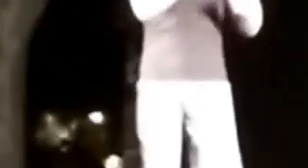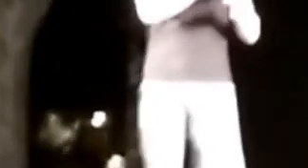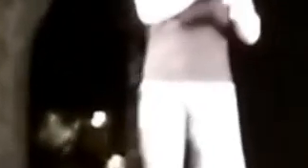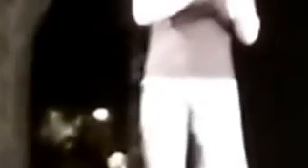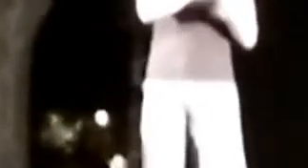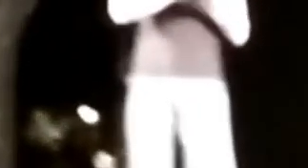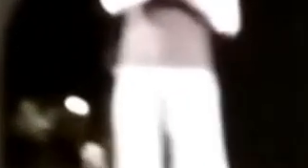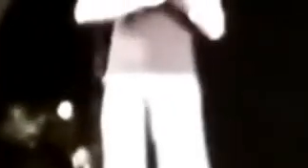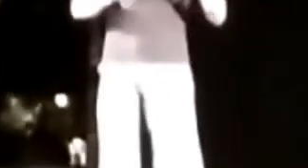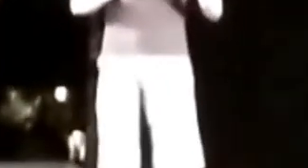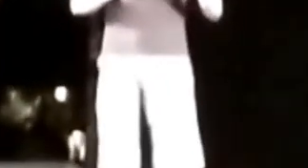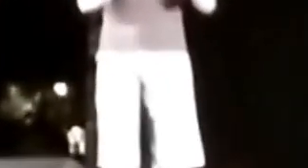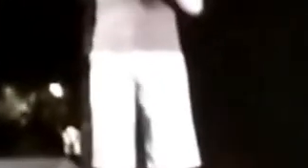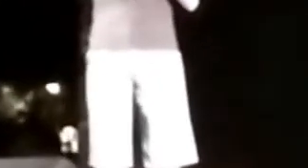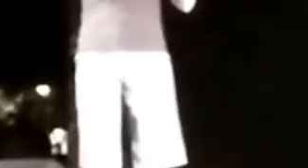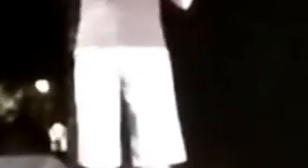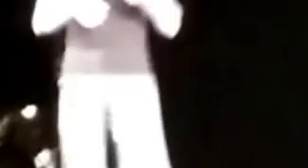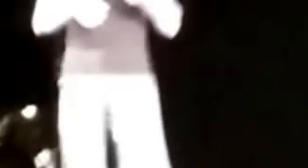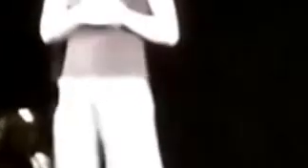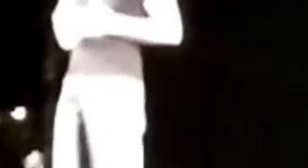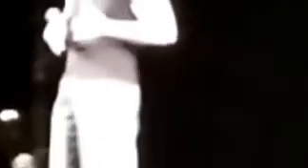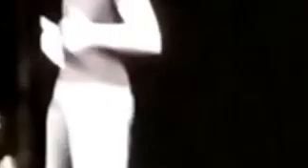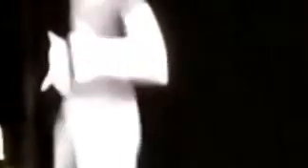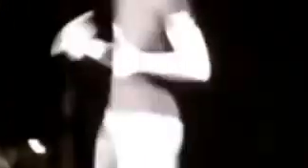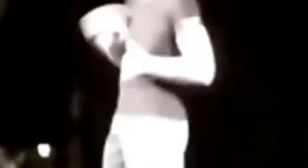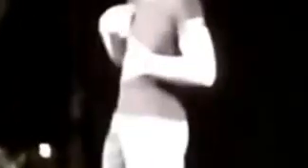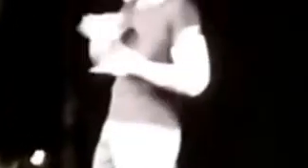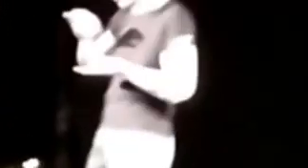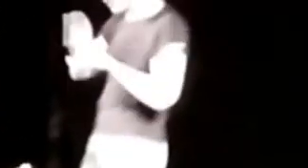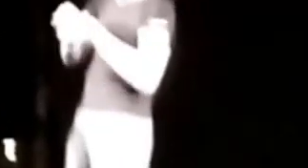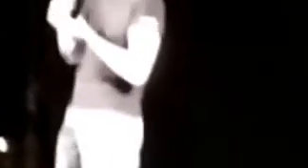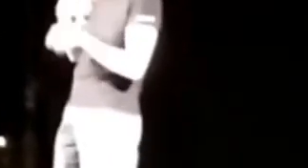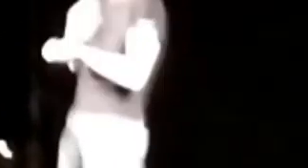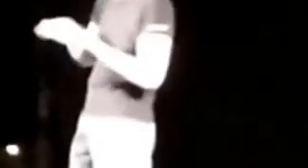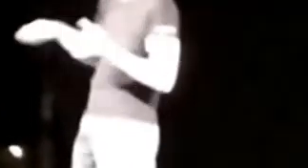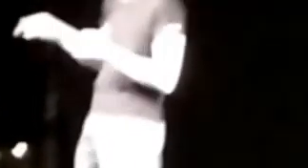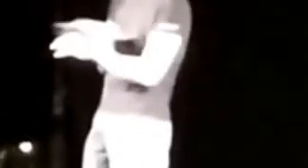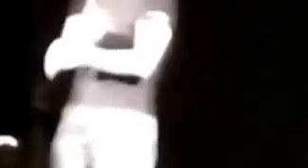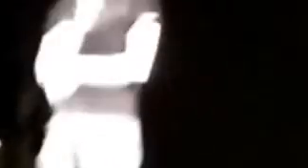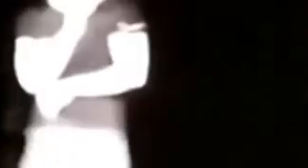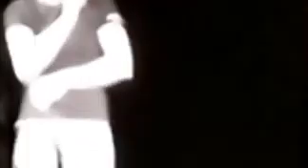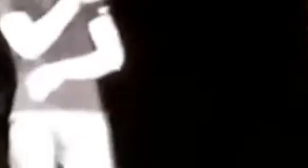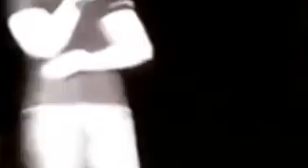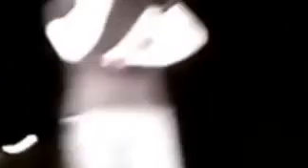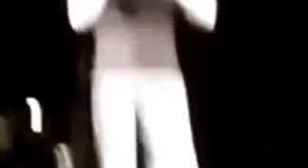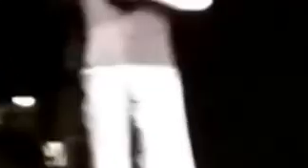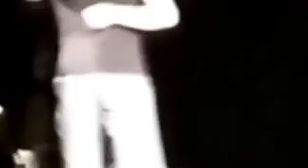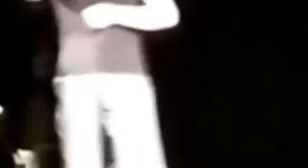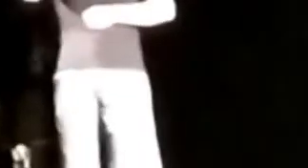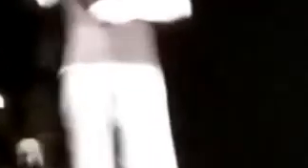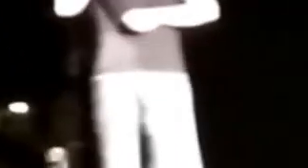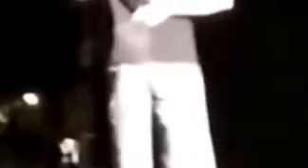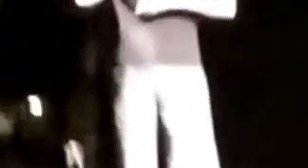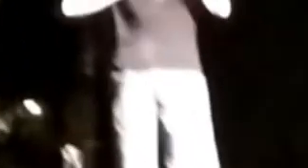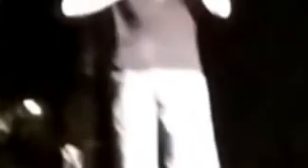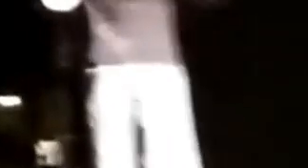pràctiques són gratuïtes. O sigui, això és del curset i que no cobraré? Sí, això Barcelona Activa ja ho